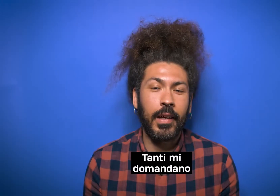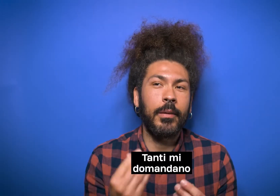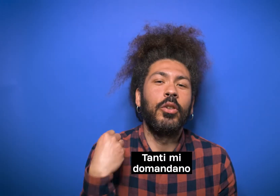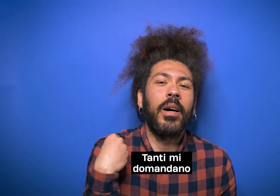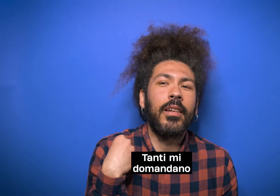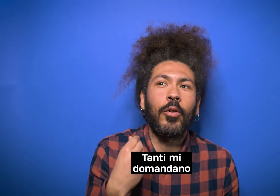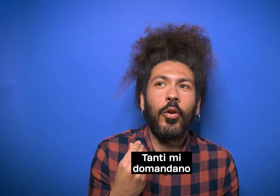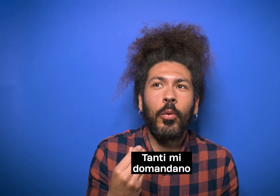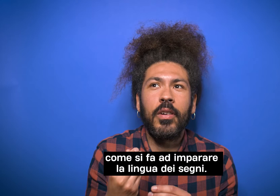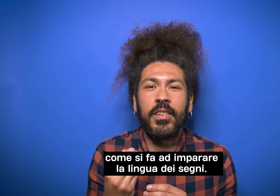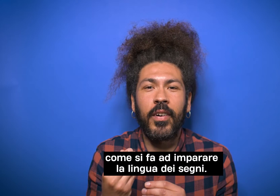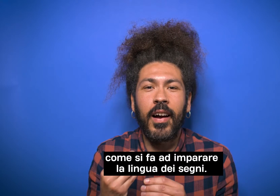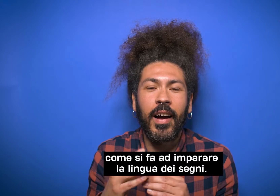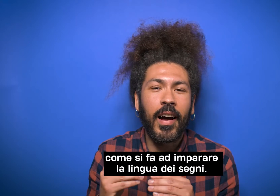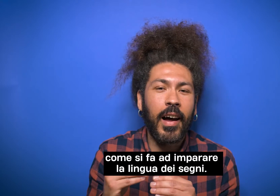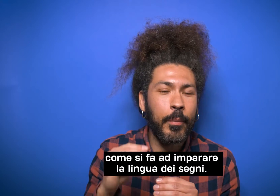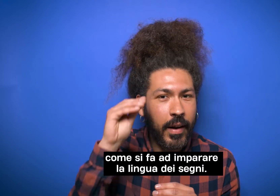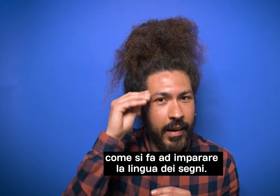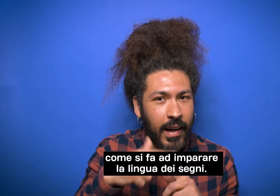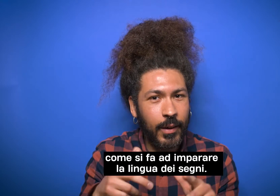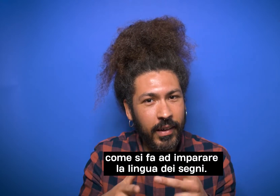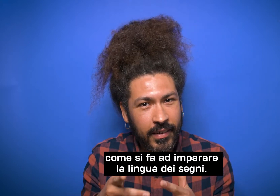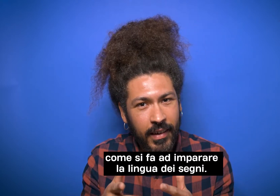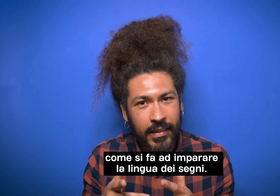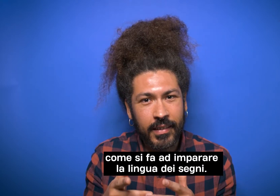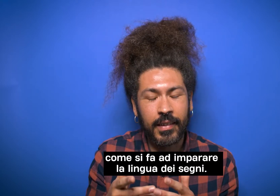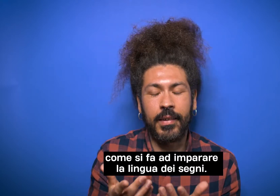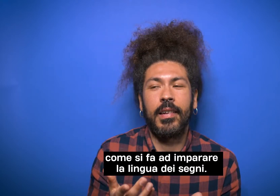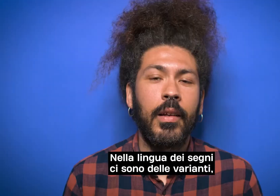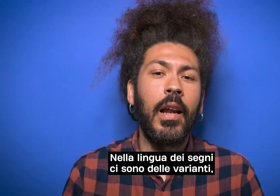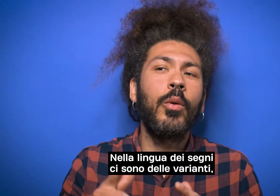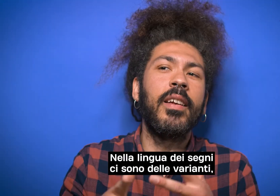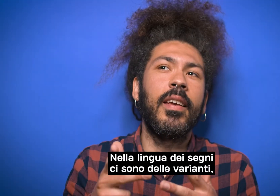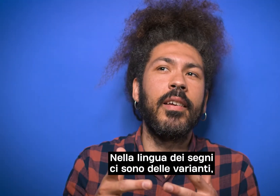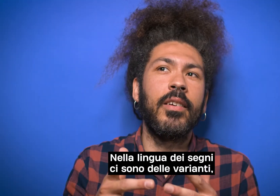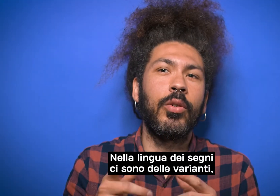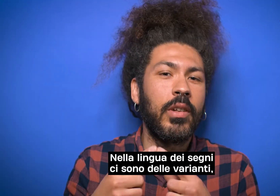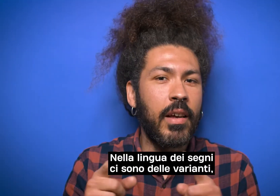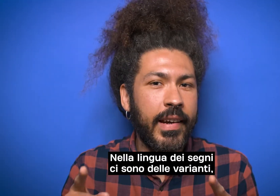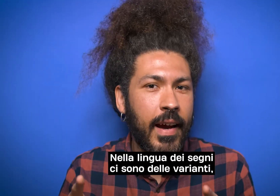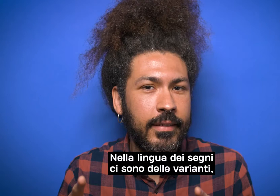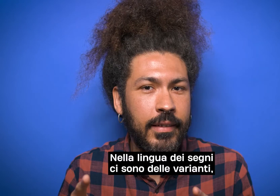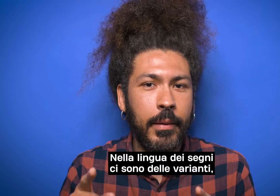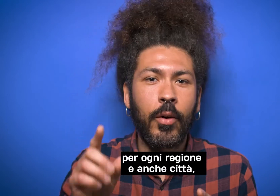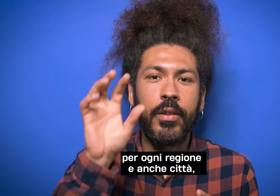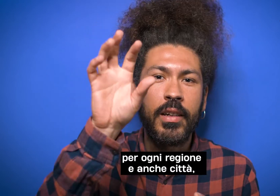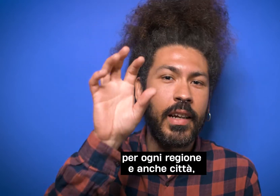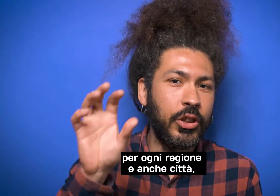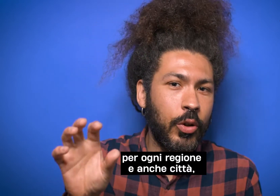Tanti mi domandano come si fa a imparare la lingua dei segni. La lingua dei segni sono delle varianti per ogni regione,